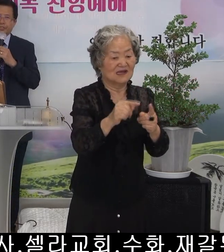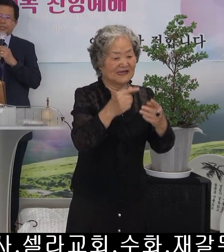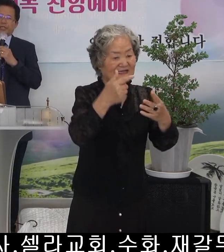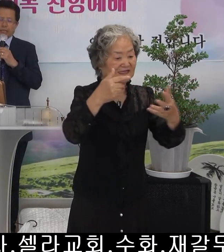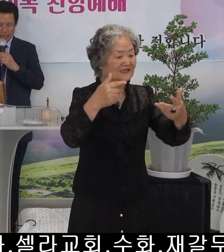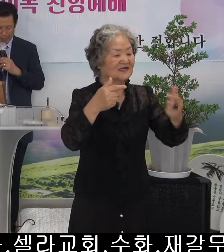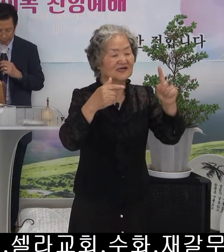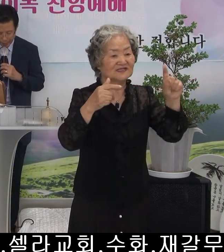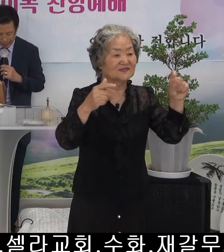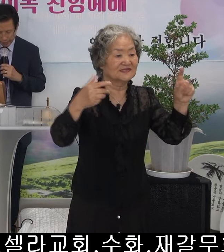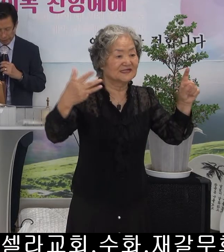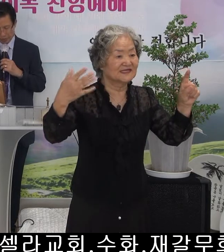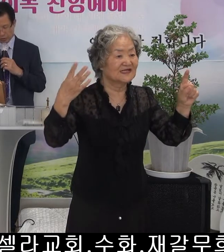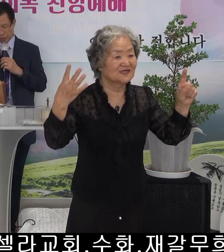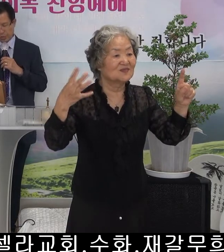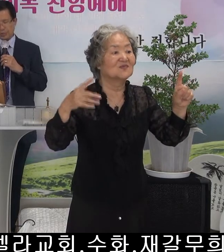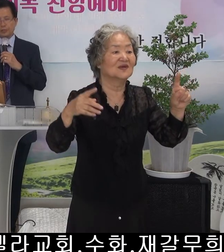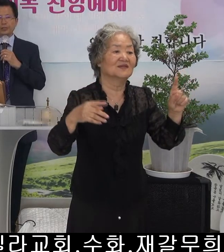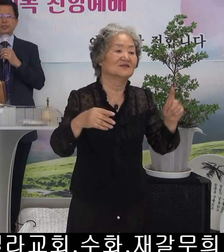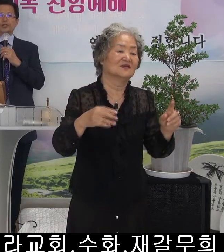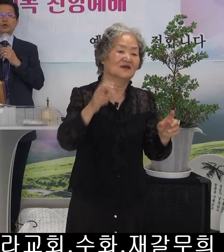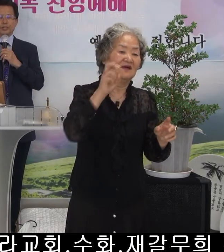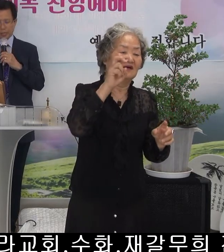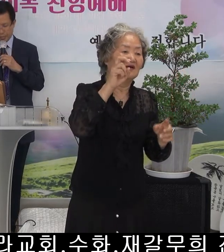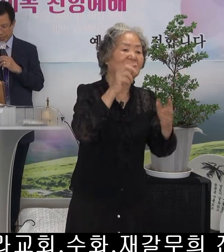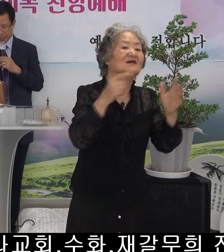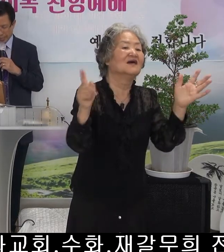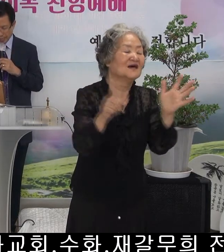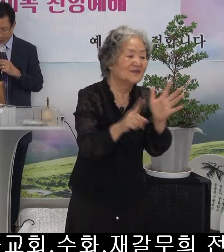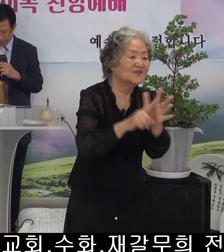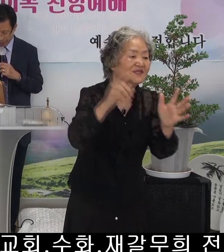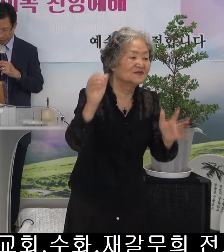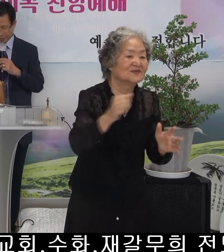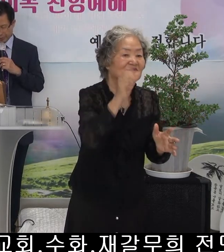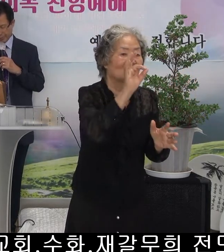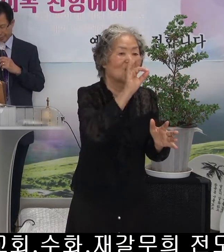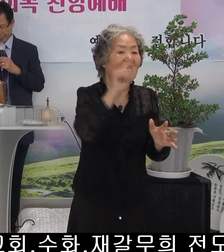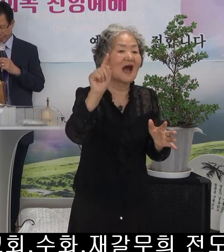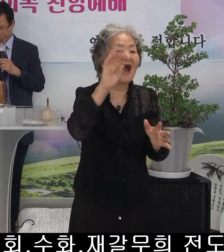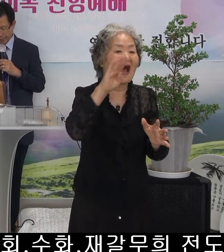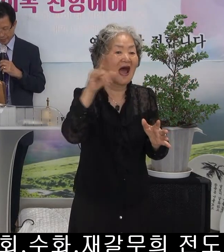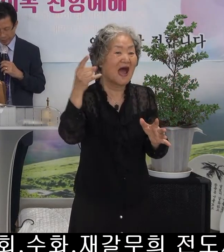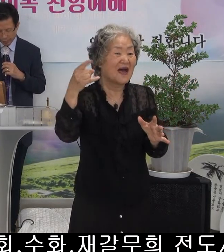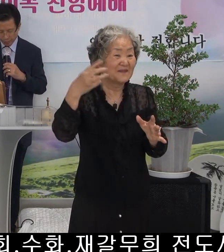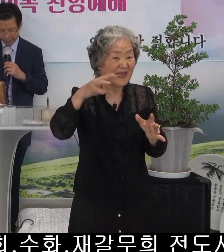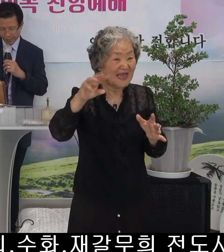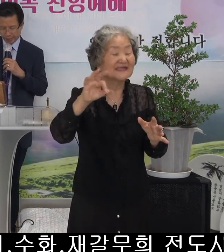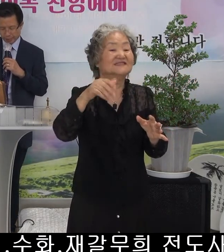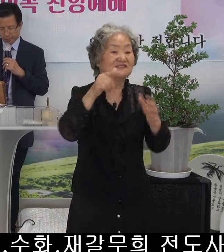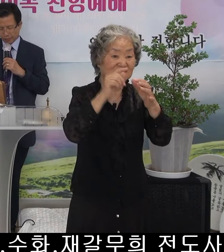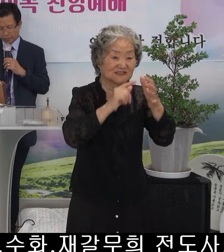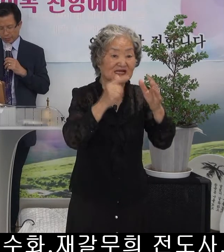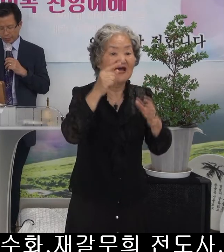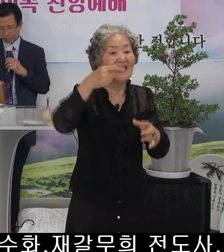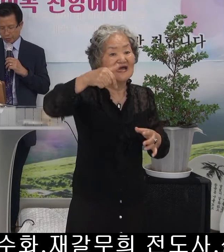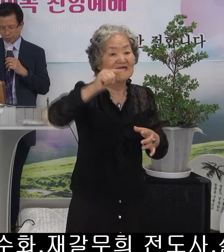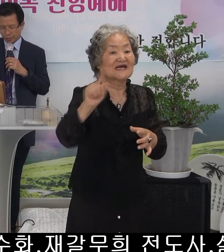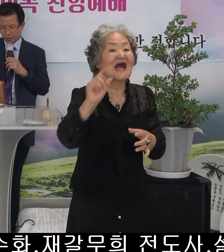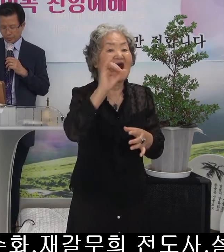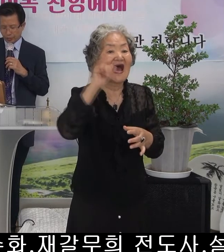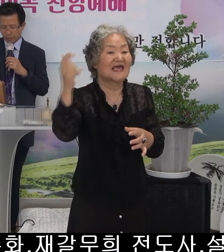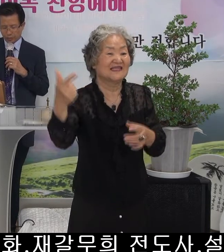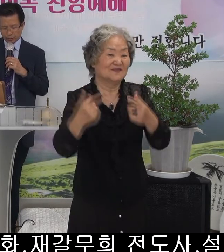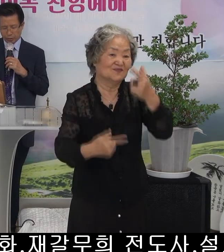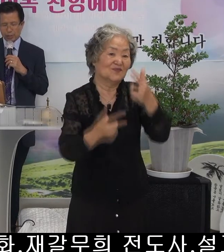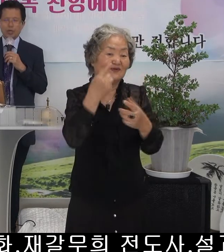더 나은 제사를 하나님께 드림으로 의로운 자라 증거를 얻었으니 하나님이 그 예물에 대하여 증거하십니다. 저 가지고